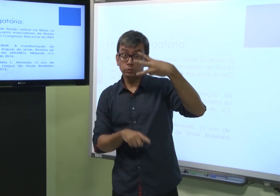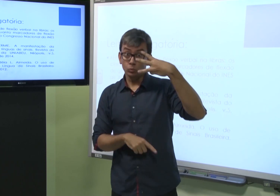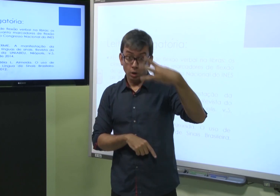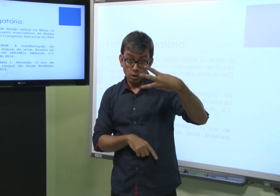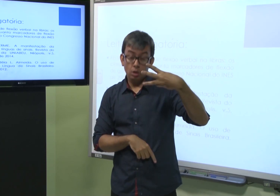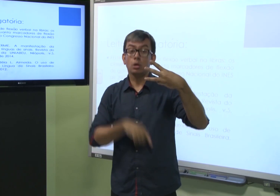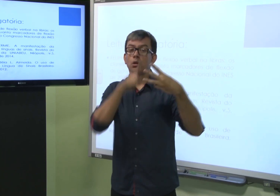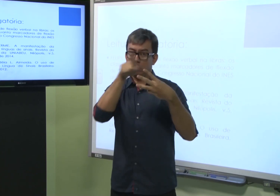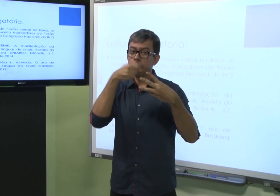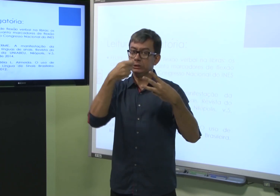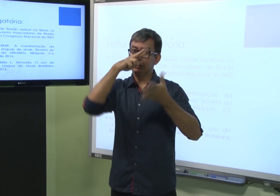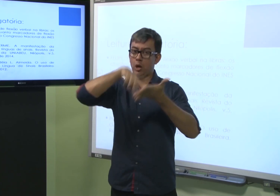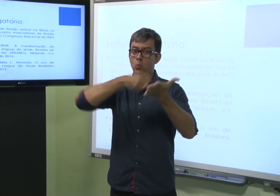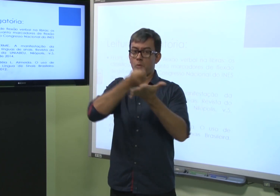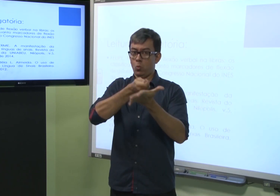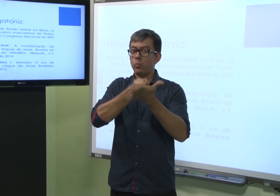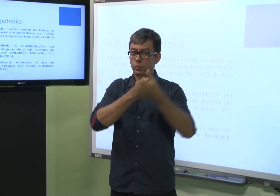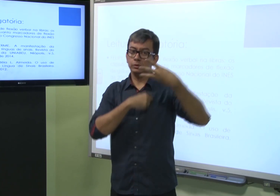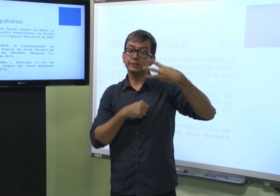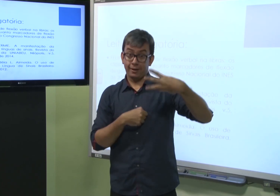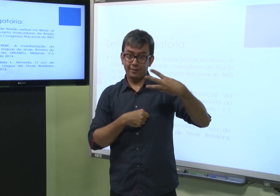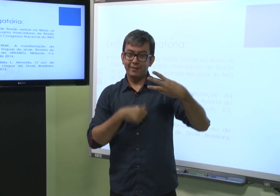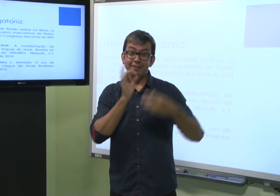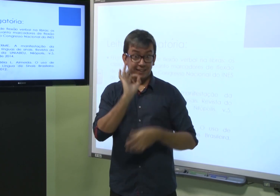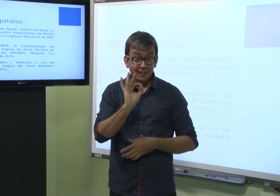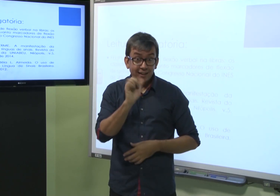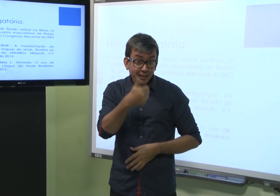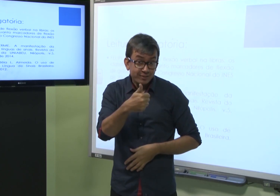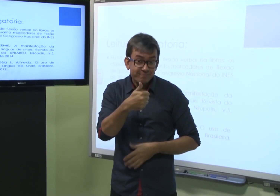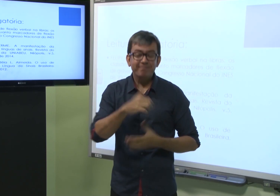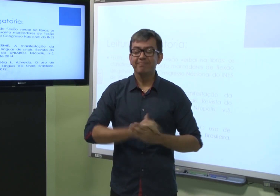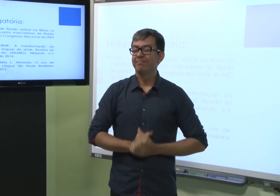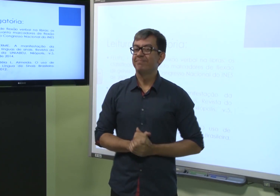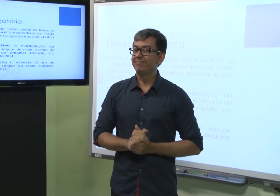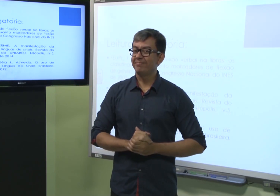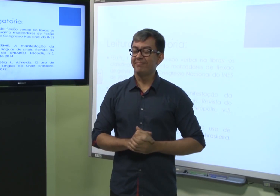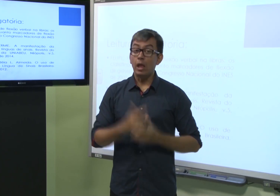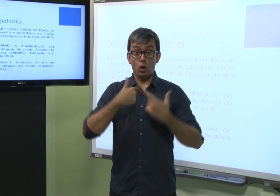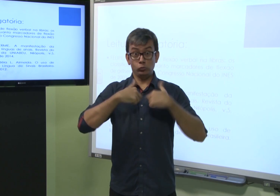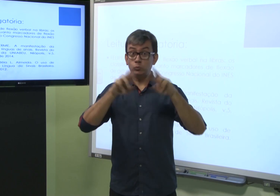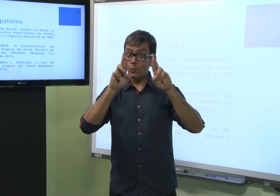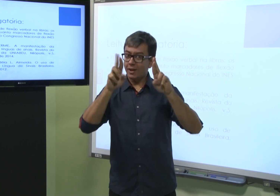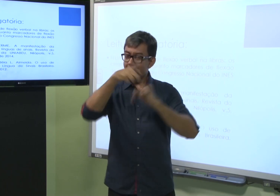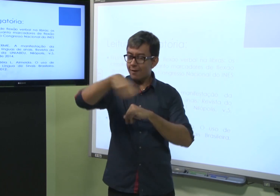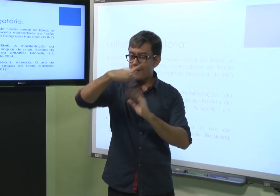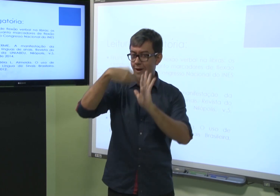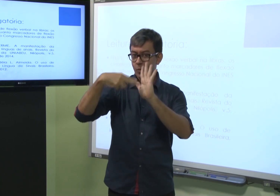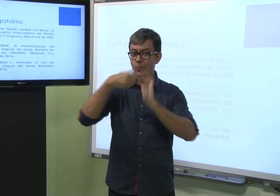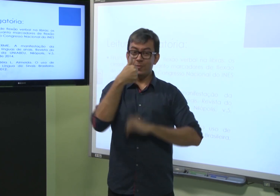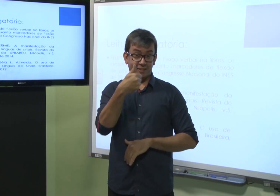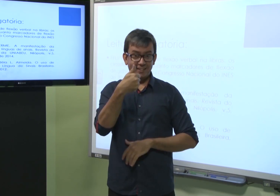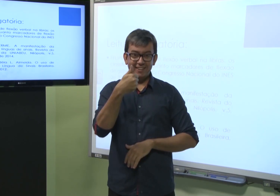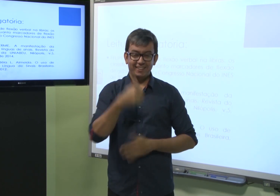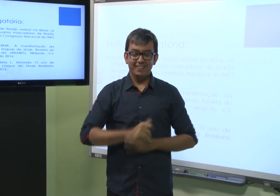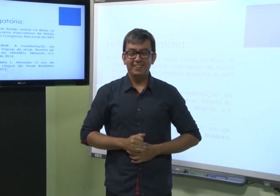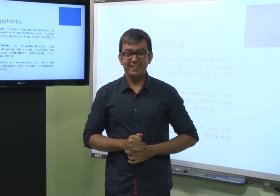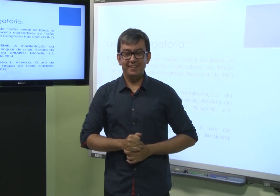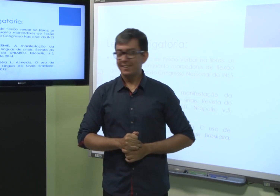mão dentro da língua de sinais. Então, esses são os 3 textos obrigatórios que vocês deverão ler. E eu torço para que vocês leiam